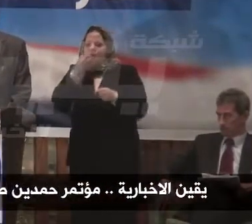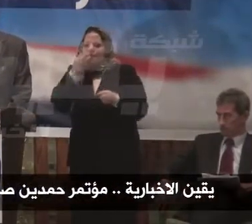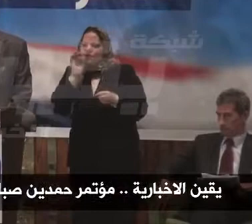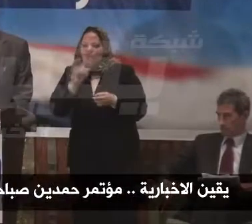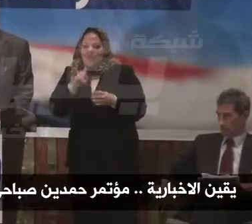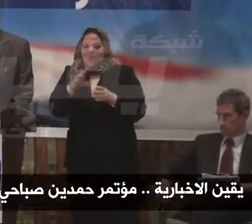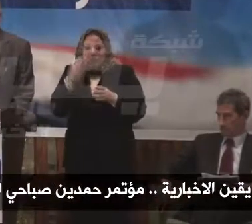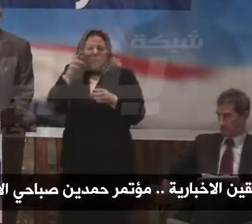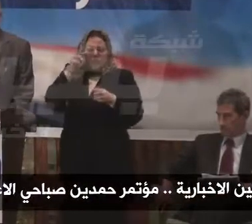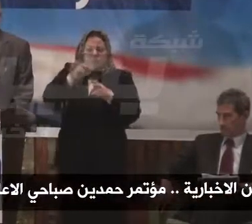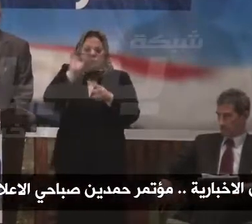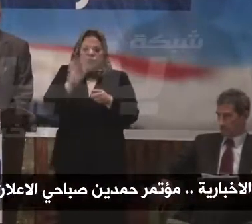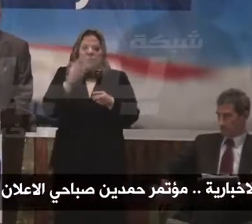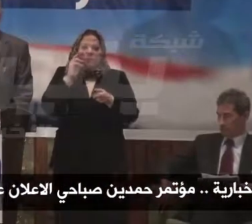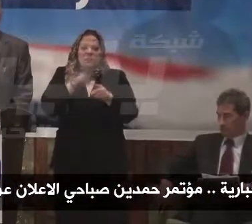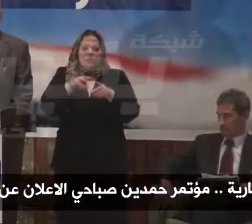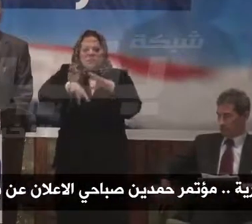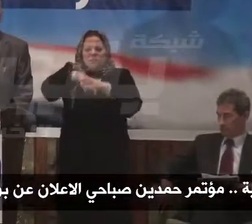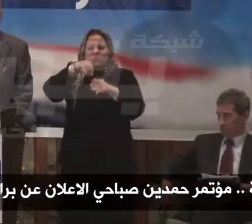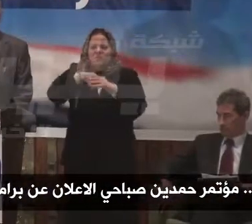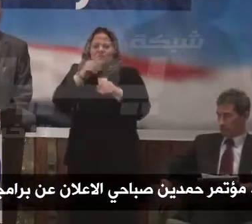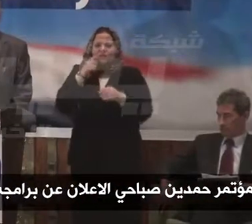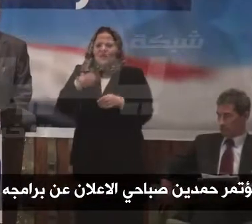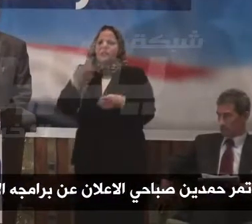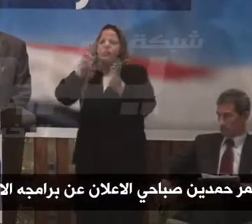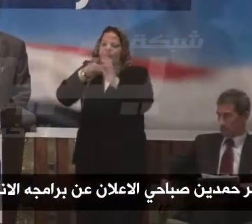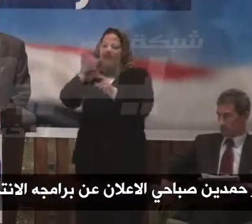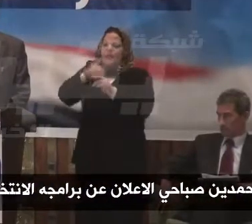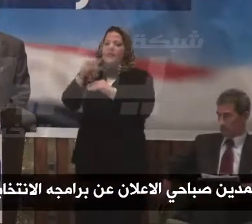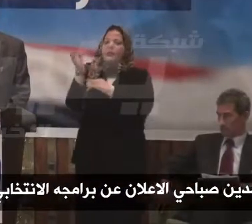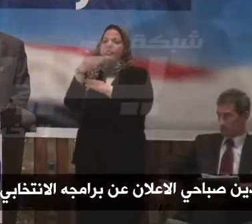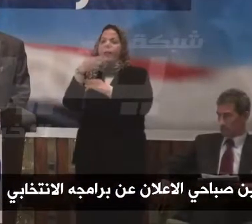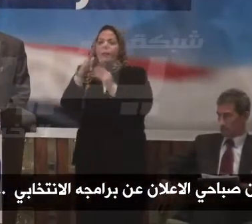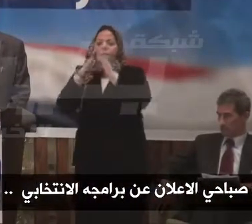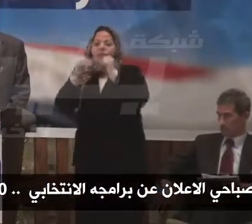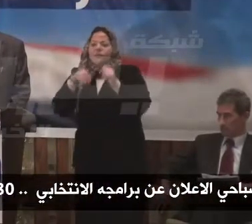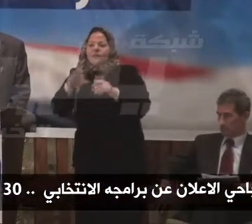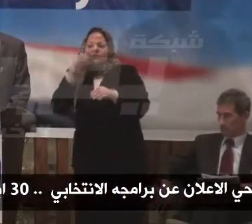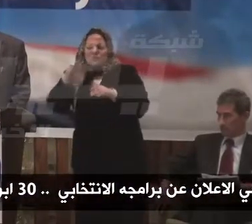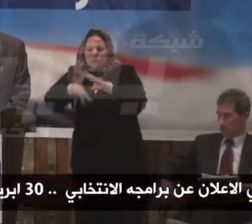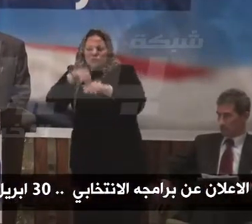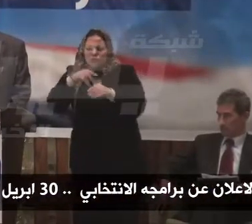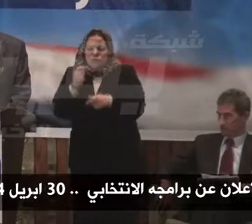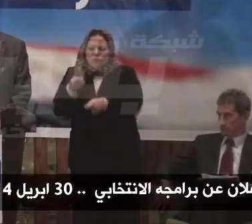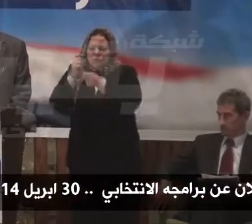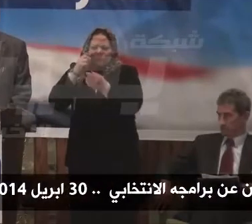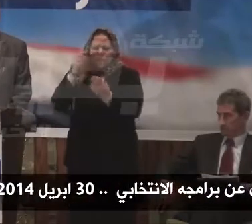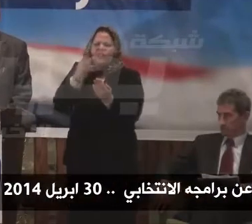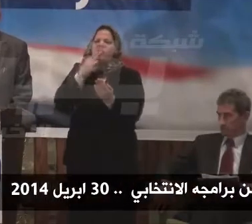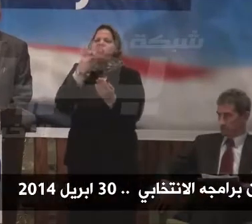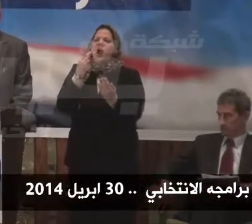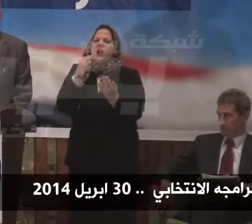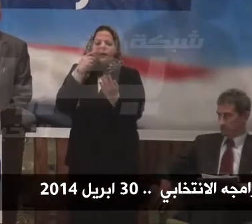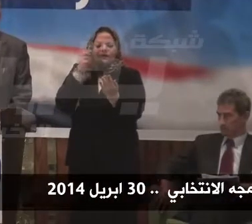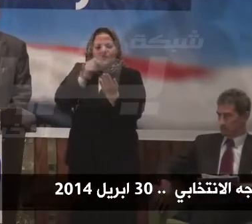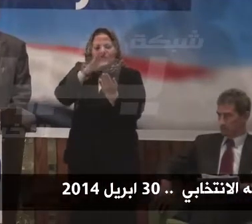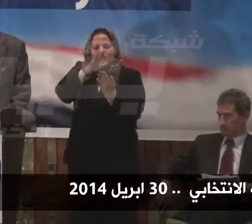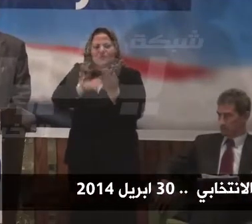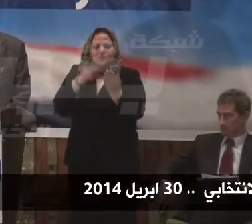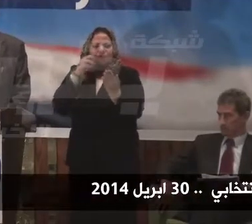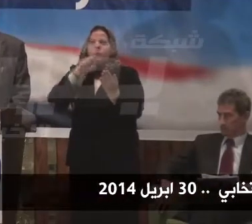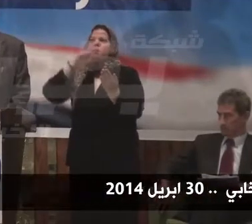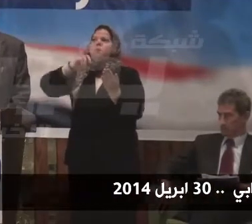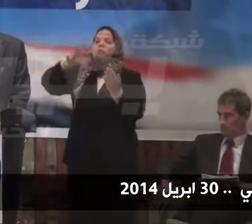دليل على ذلك إنتاج الأسماك في مصر. في تقرير رسمي خارج من وزارة الري المصرية